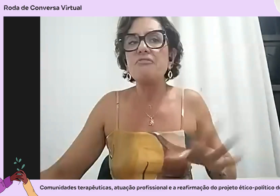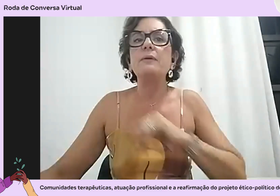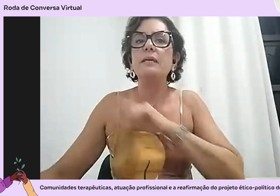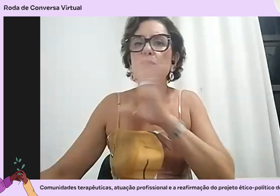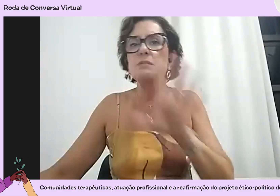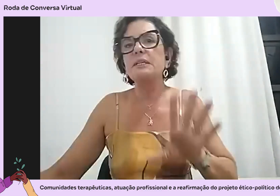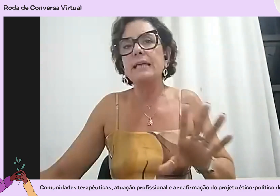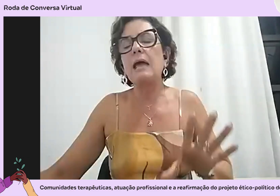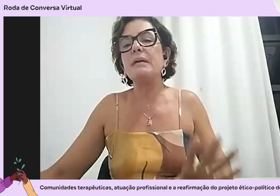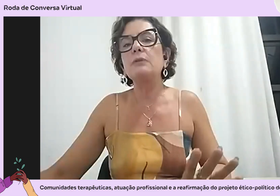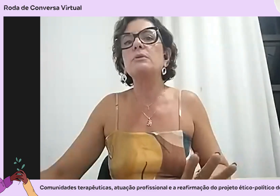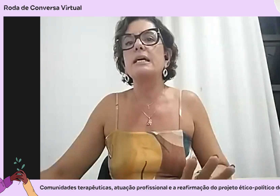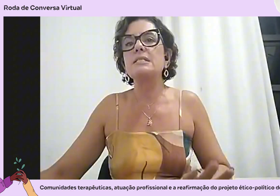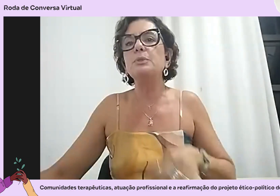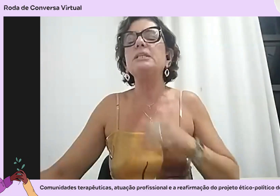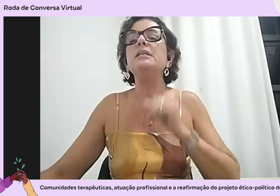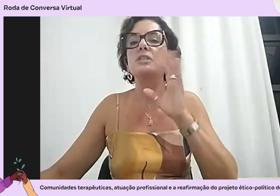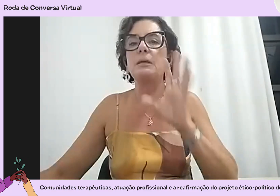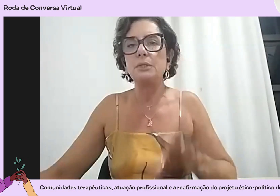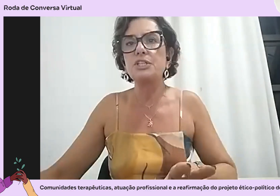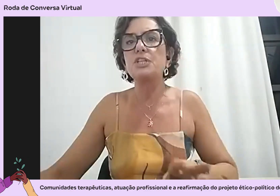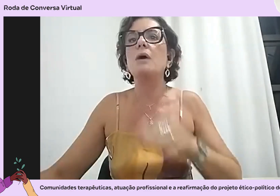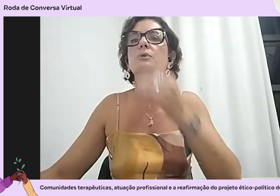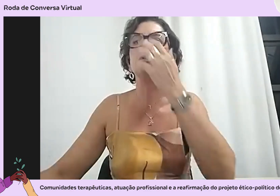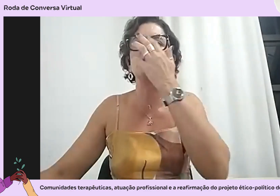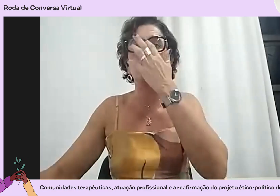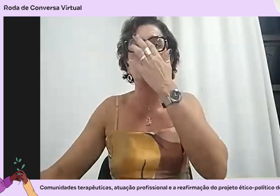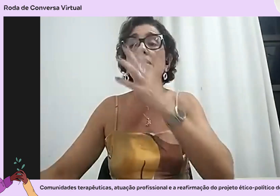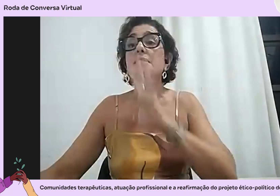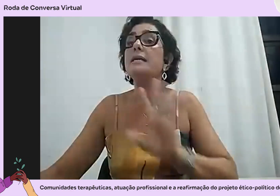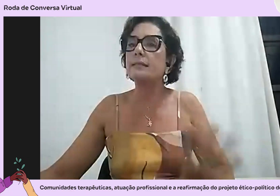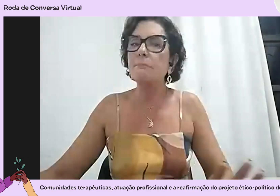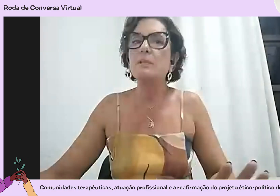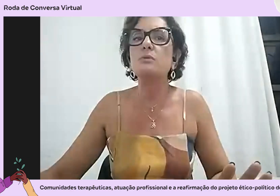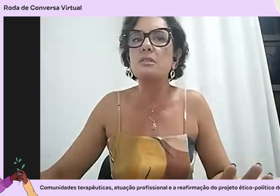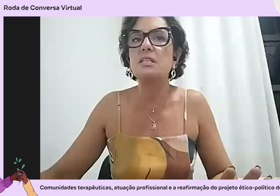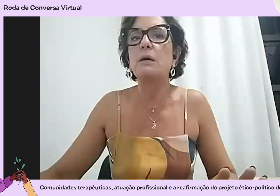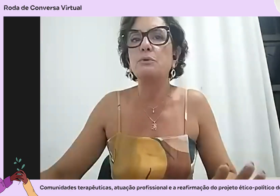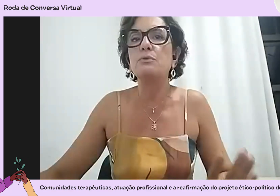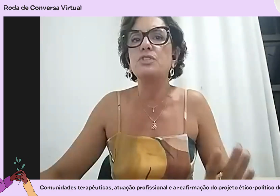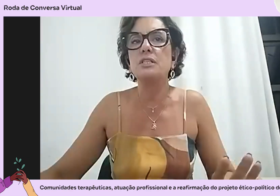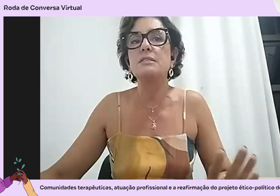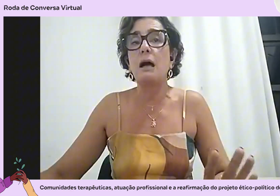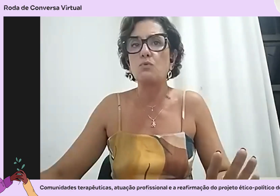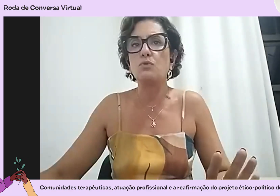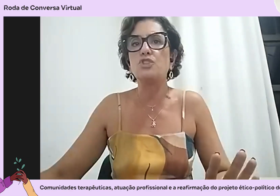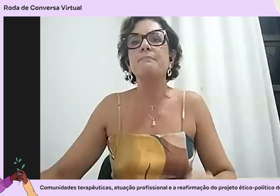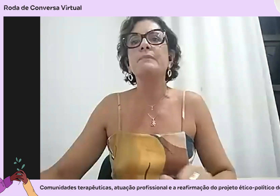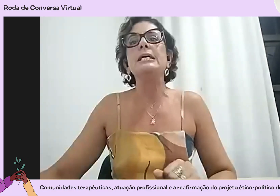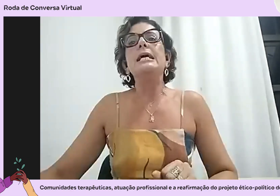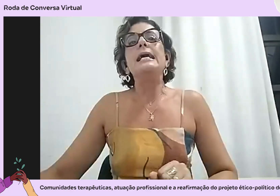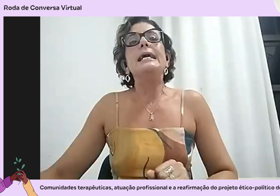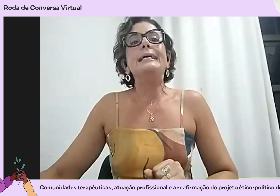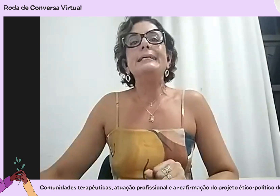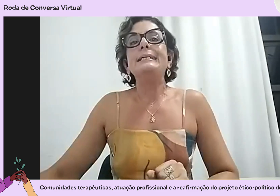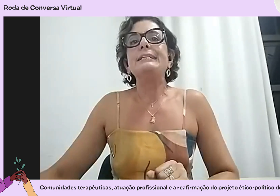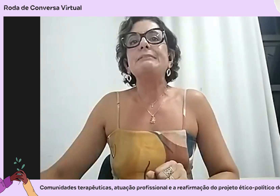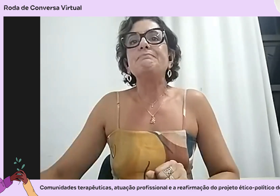né, promovendo aí o desmantelamento dessa política, da política de álcool e outras drogas, e até mesmo do Sistema Único de Saúde.